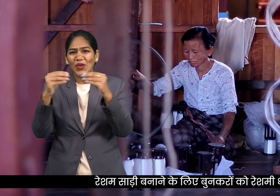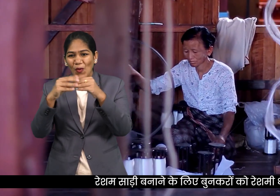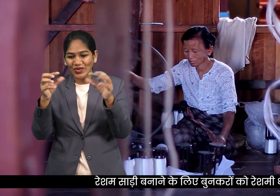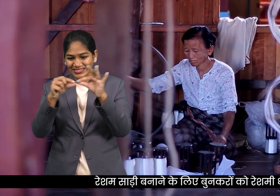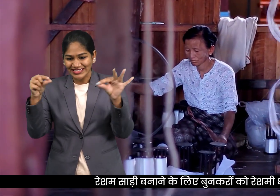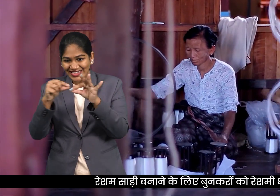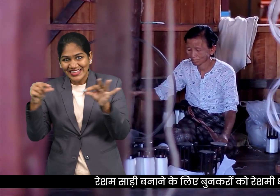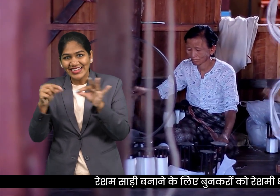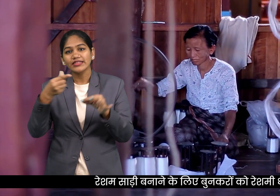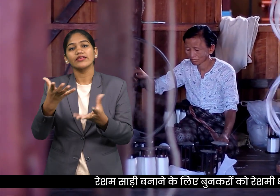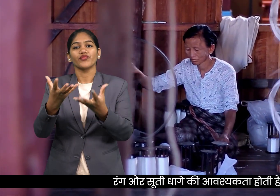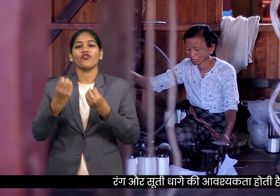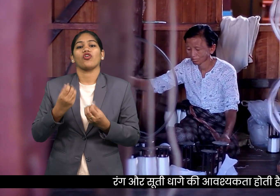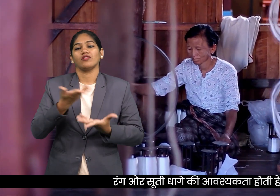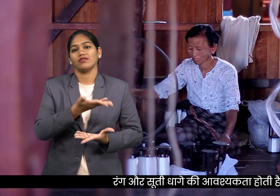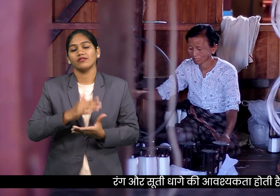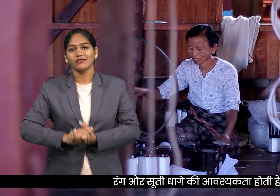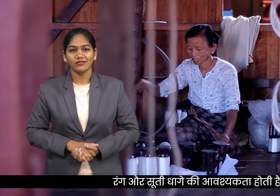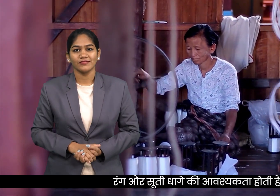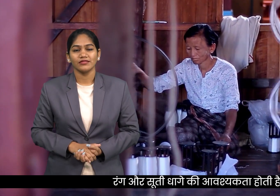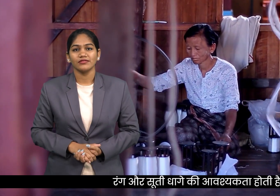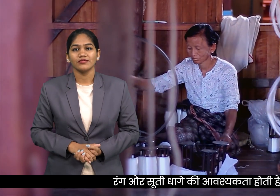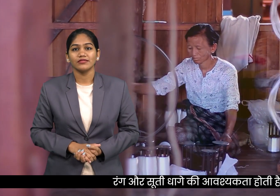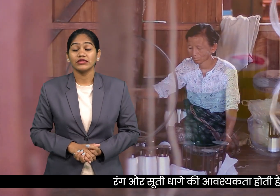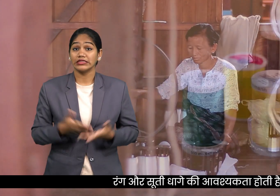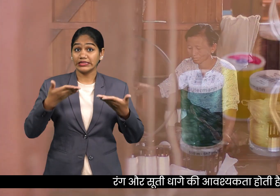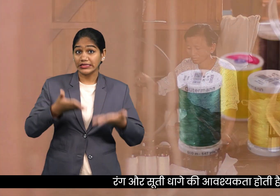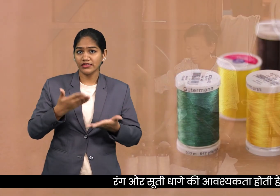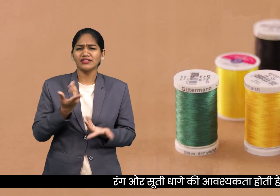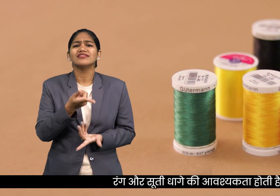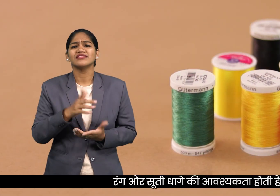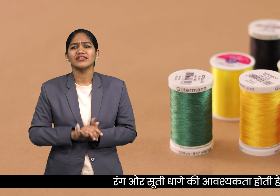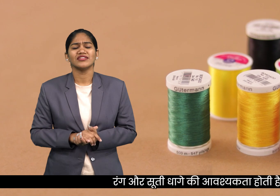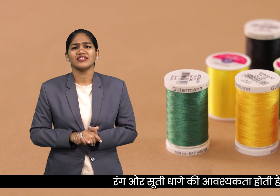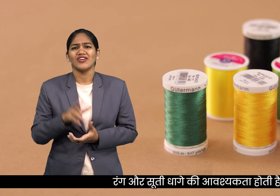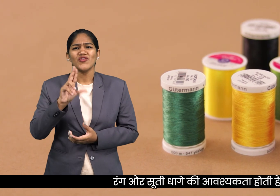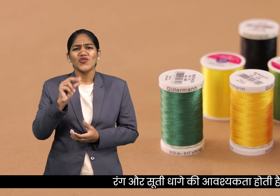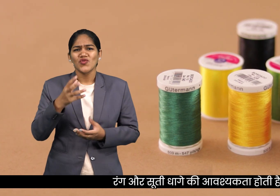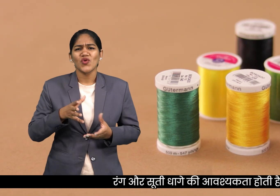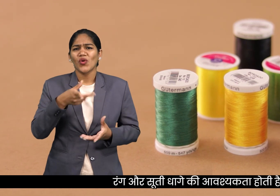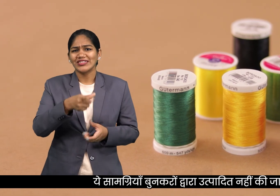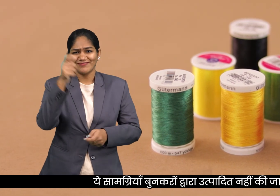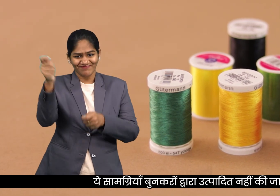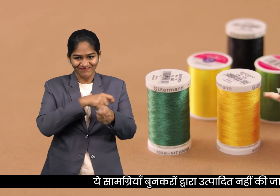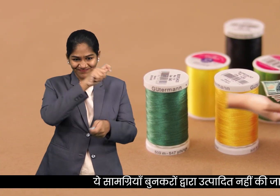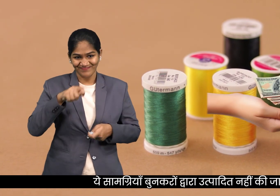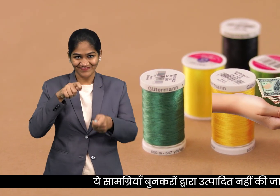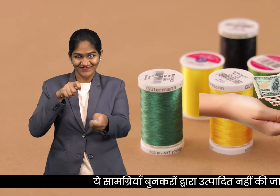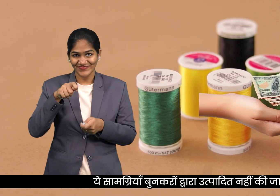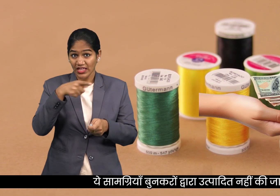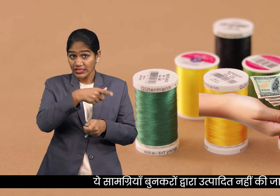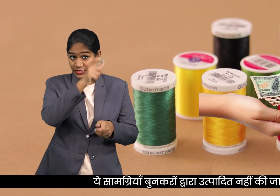लिए बुनकरों को रेशमी धागा, रंग और सूती धागे की आवश्यकता होती है। ये